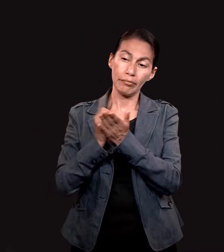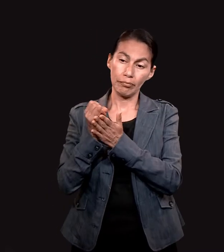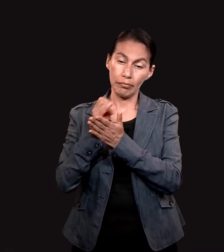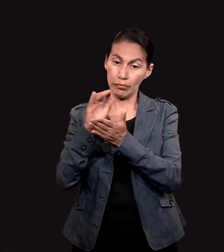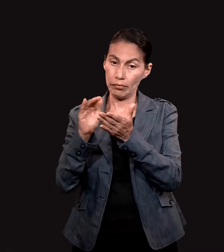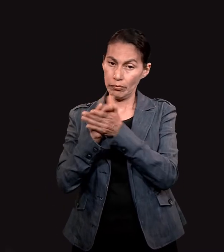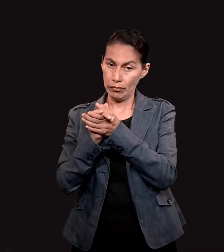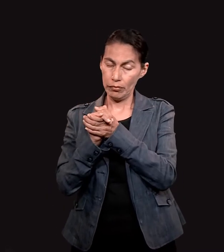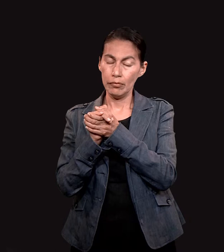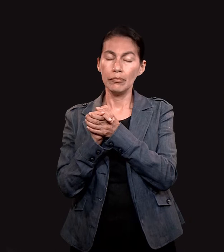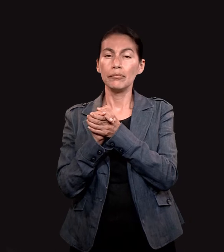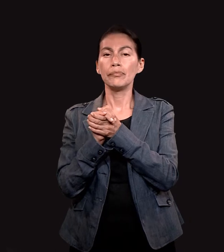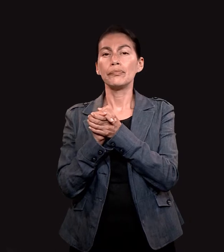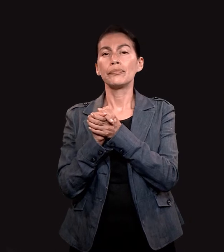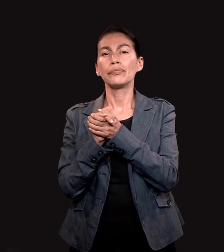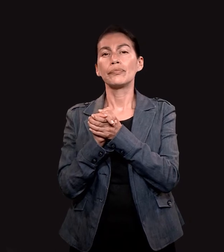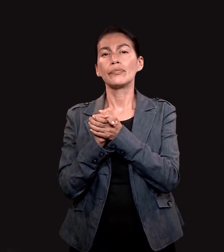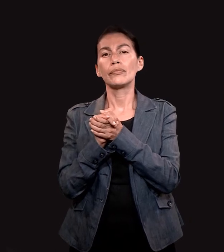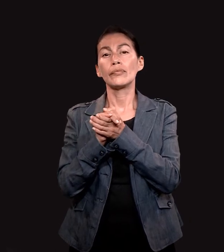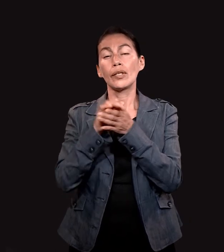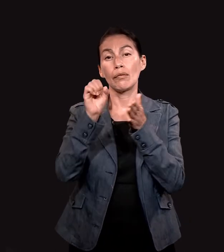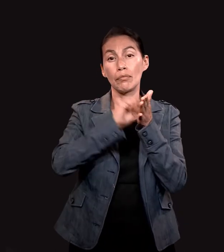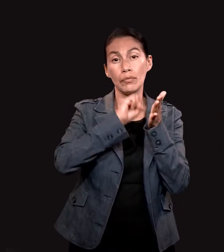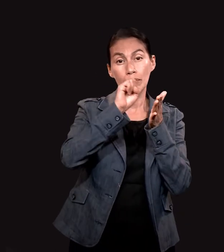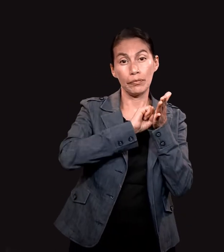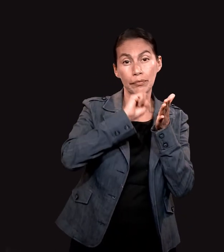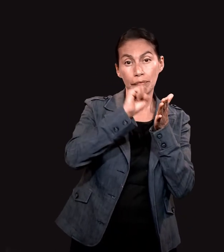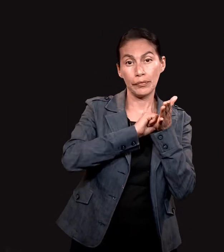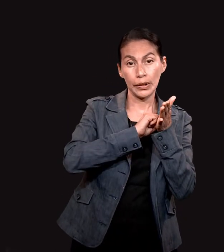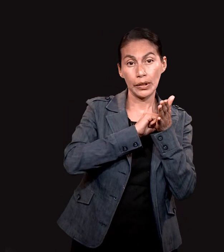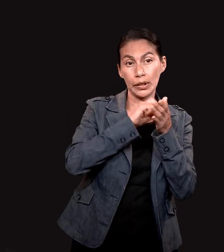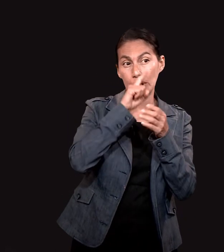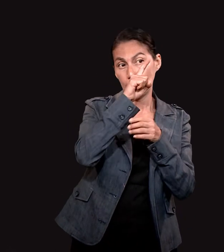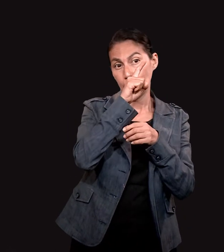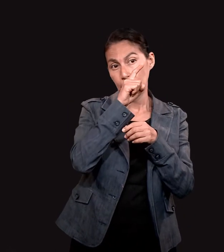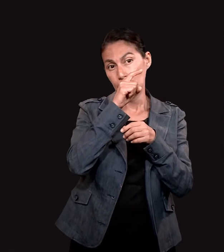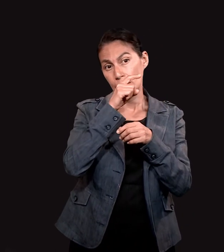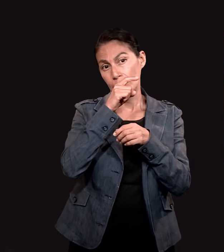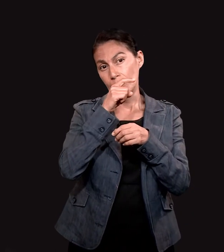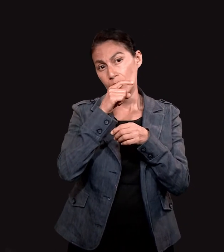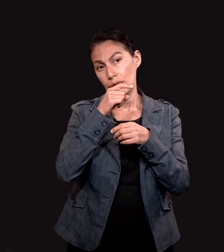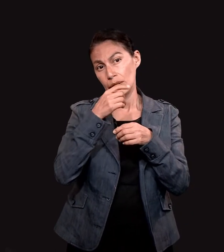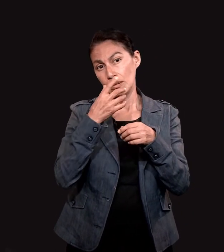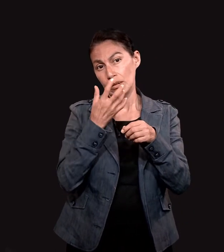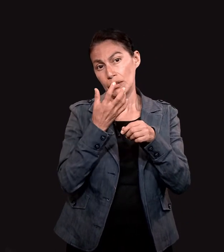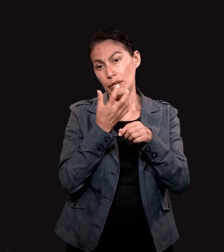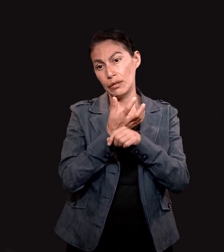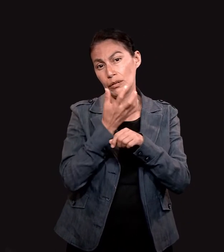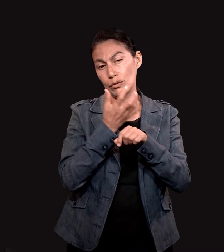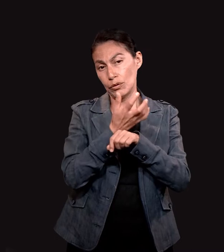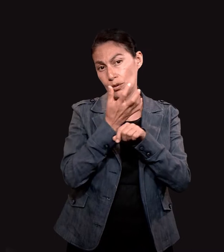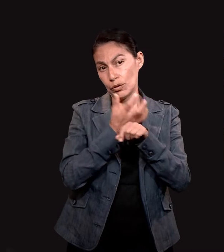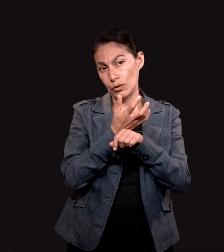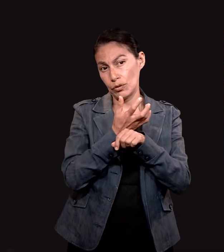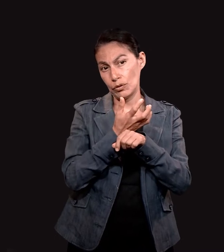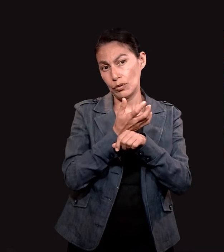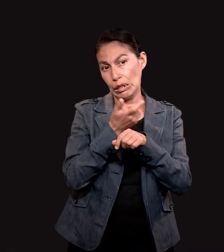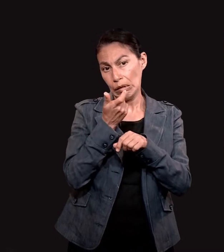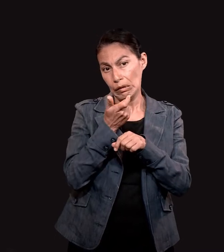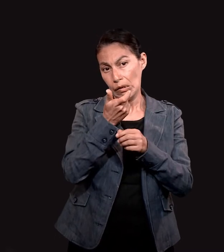decidimos casarnos, pues estuvimos unos meses en Estados Unidos para juntar el